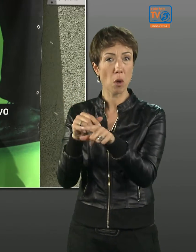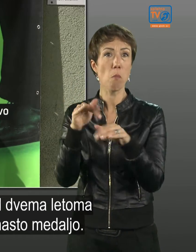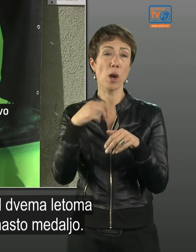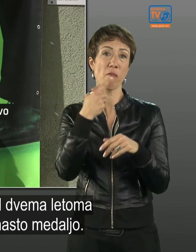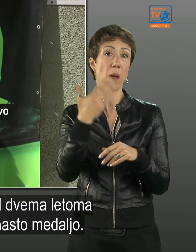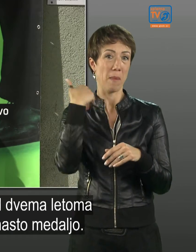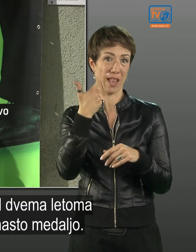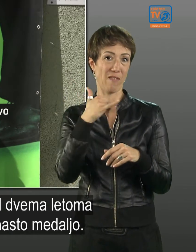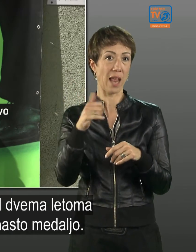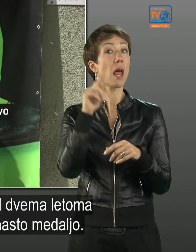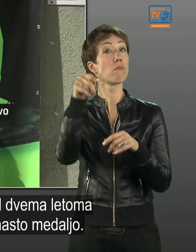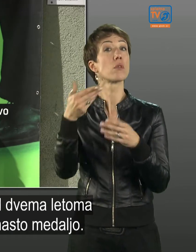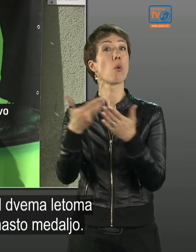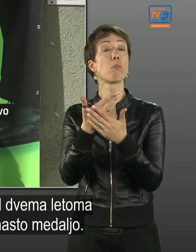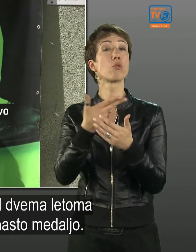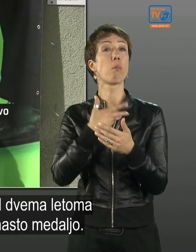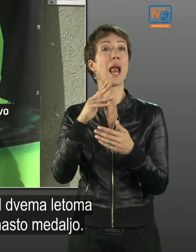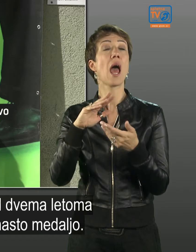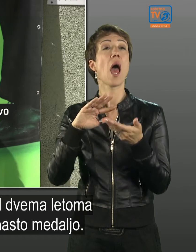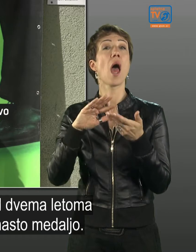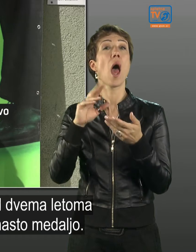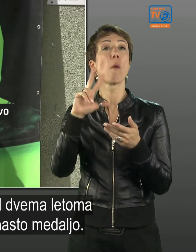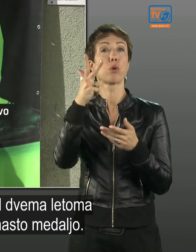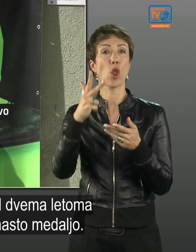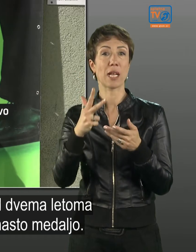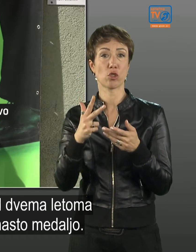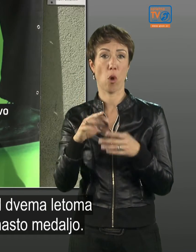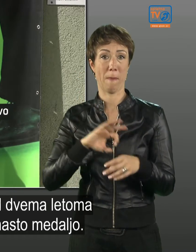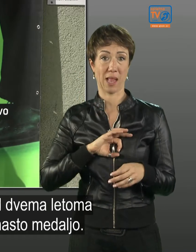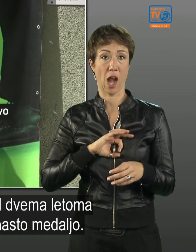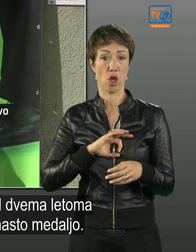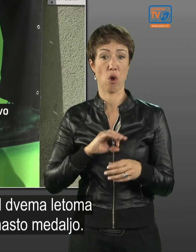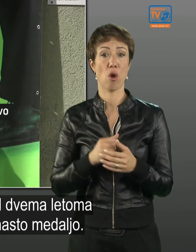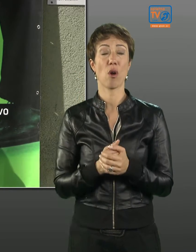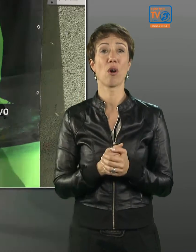Moram reči, da so pred 2 leti celo tam osvojile bronasto medaljo.